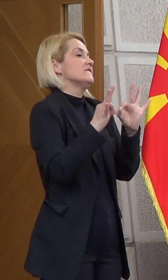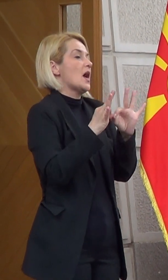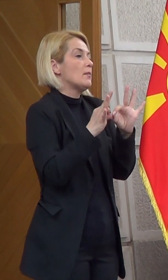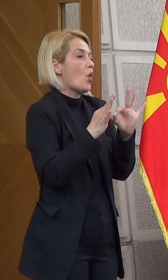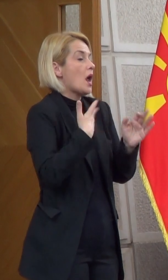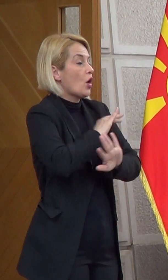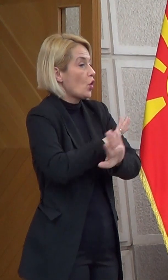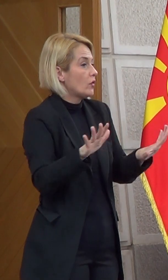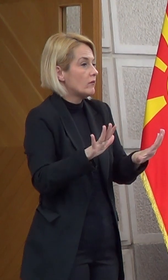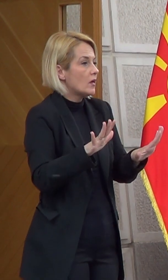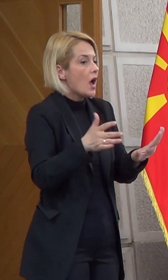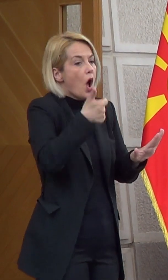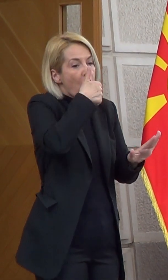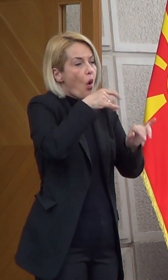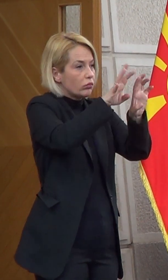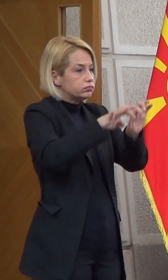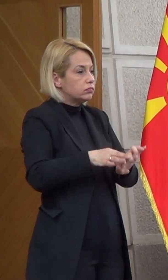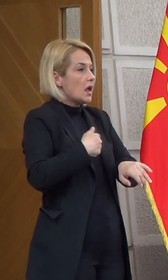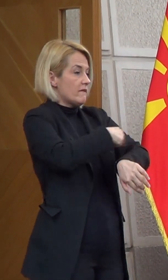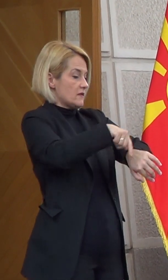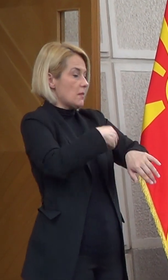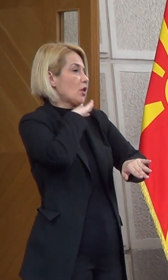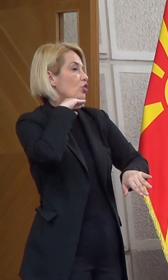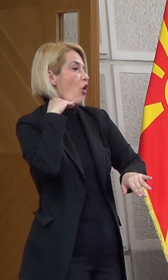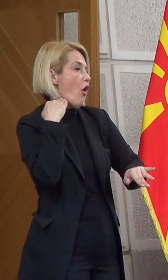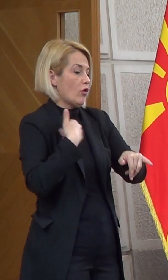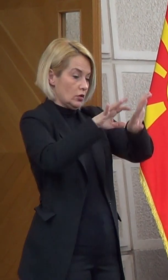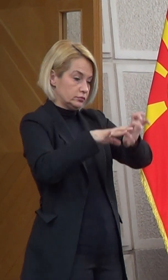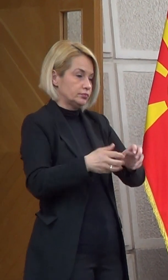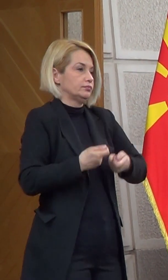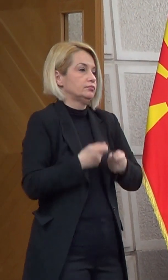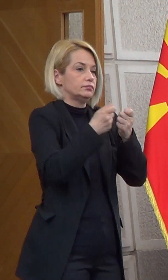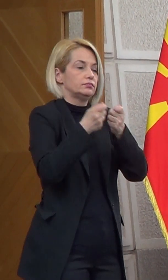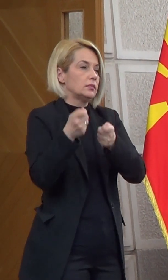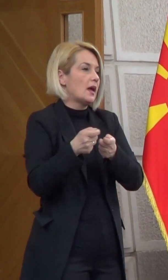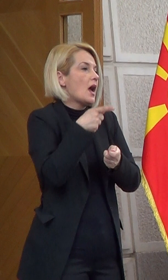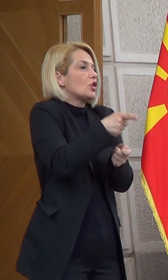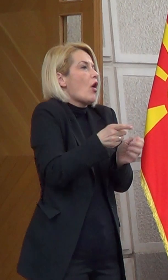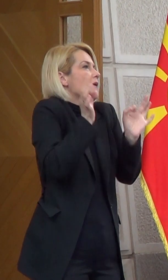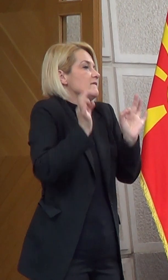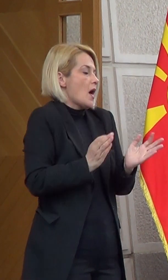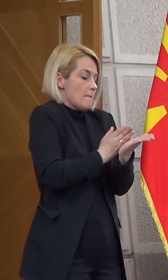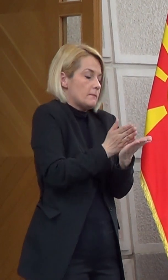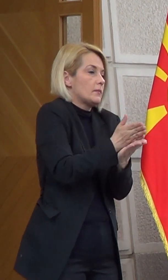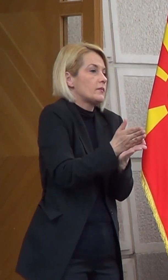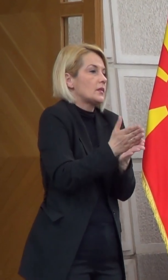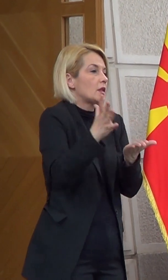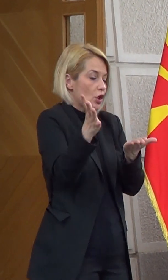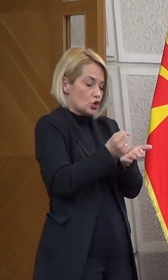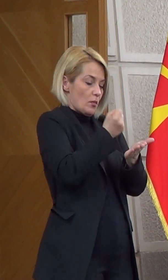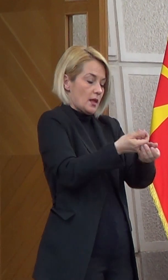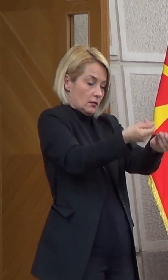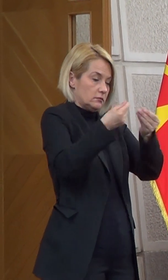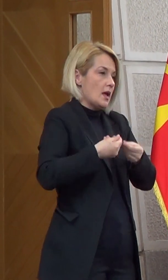stanova zbor, kogu god da je objavna presuda, to je dovoljno vremenski period da im bude dostavljena, vidite, to je formalna pravna pretpostavka da je dobijete